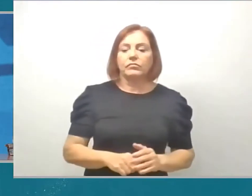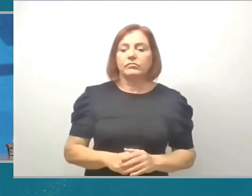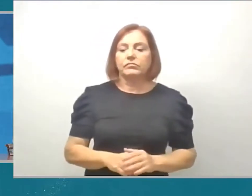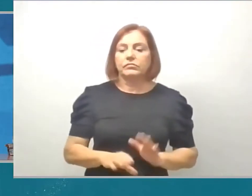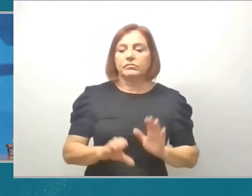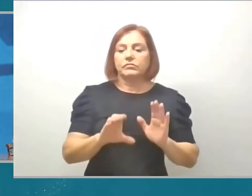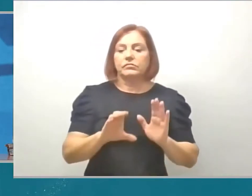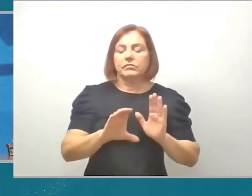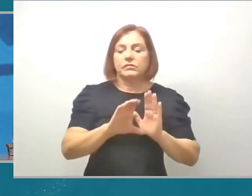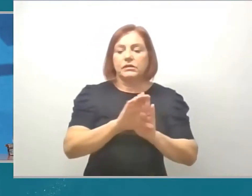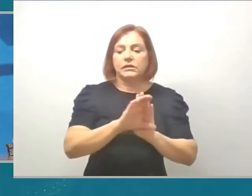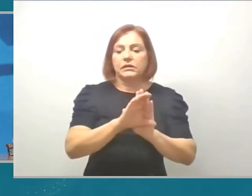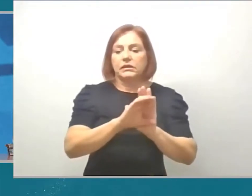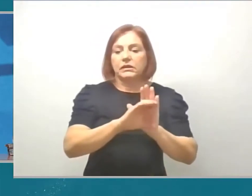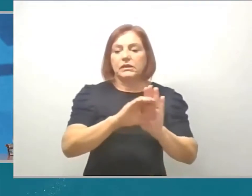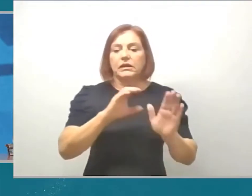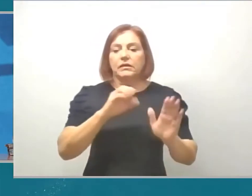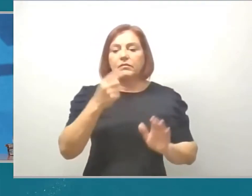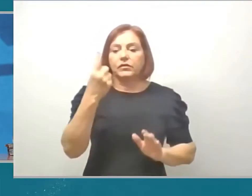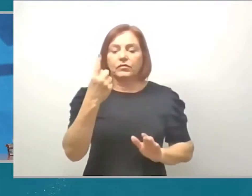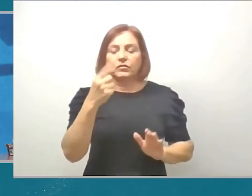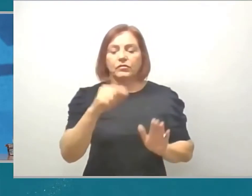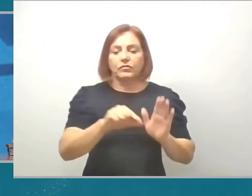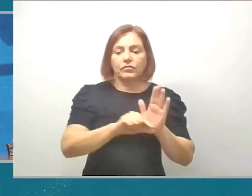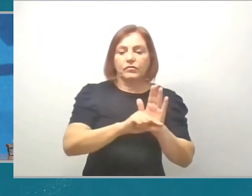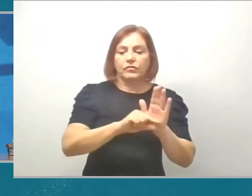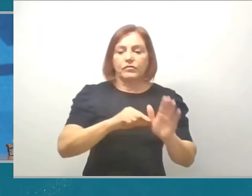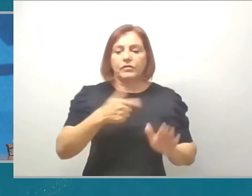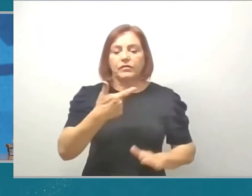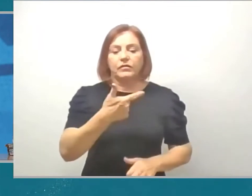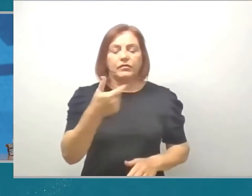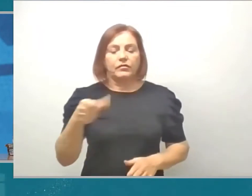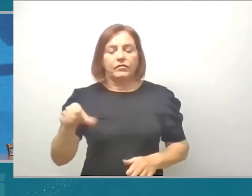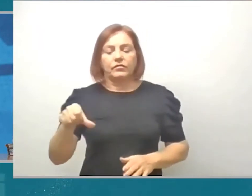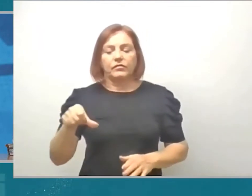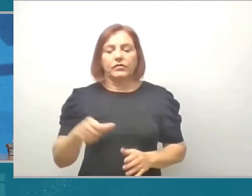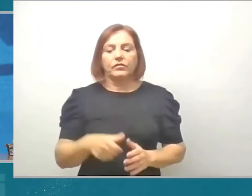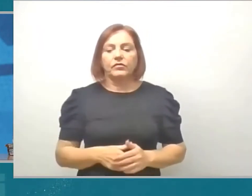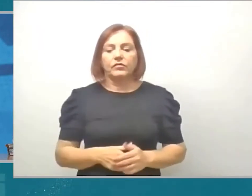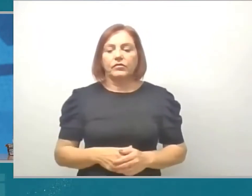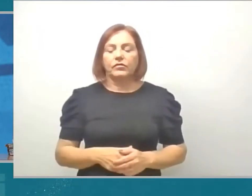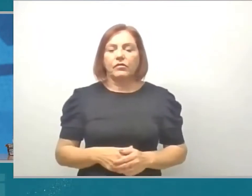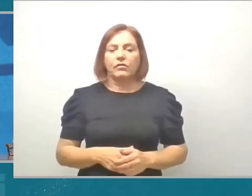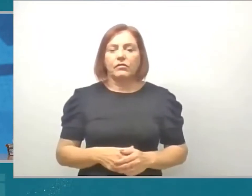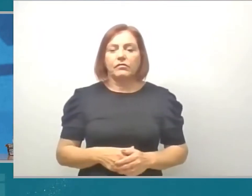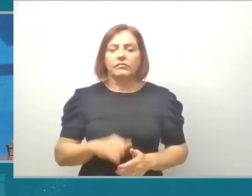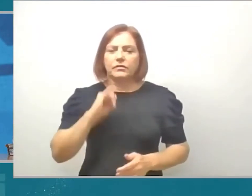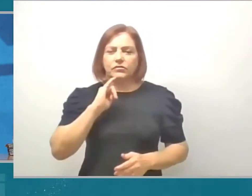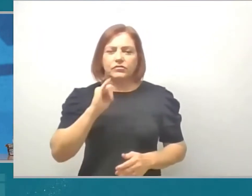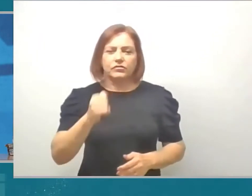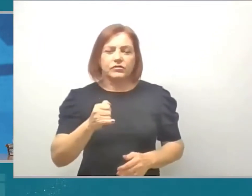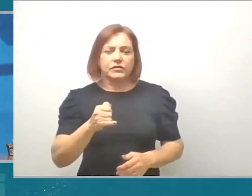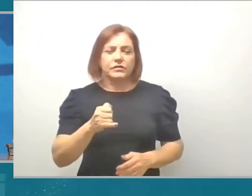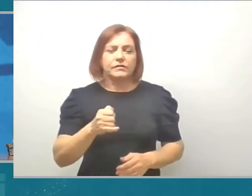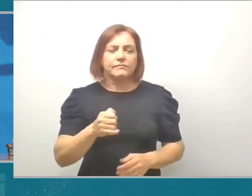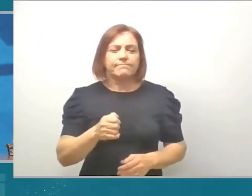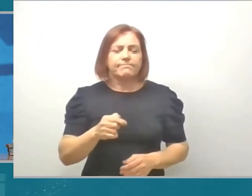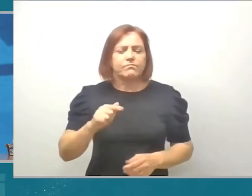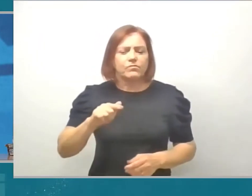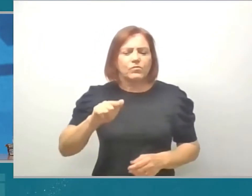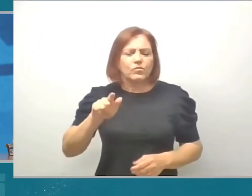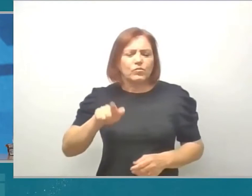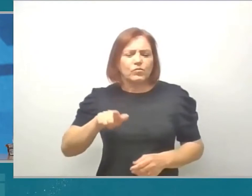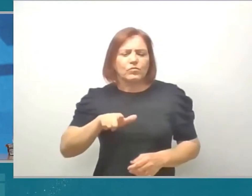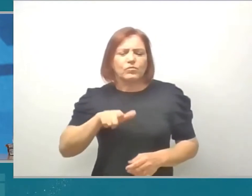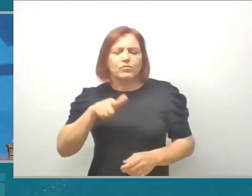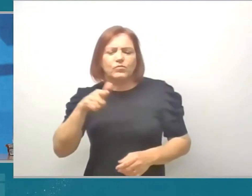João 1, 29, aqui diz: no dia seguinte, viu João a Jesus que